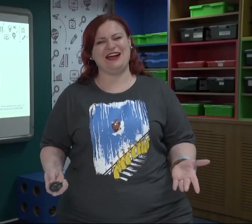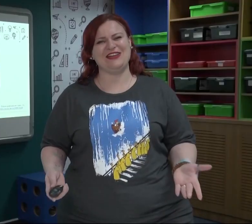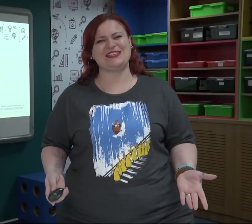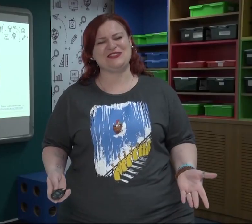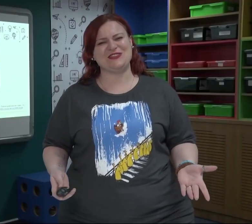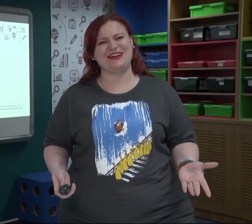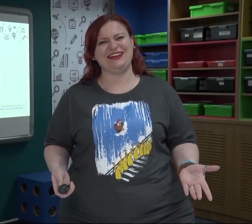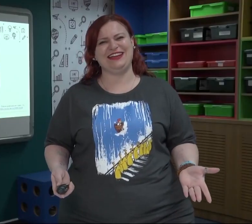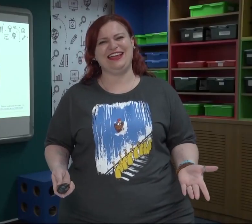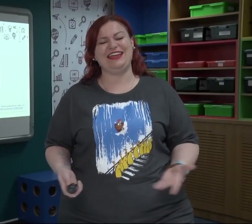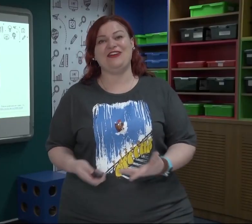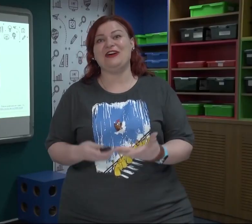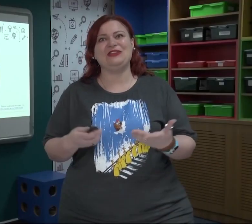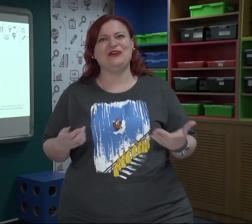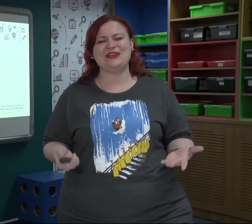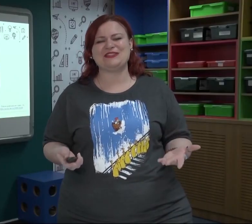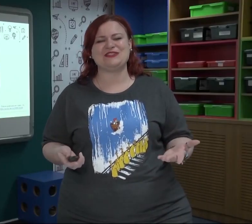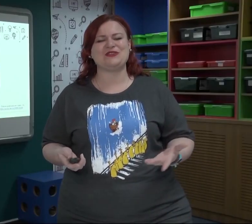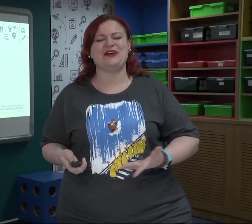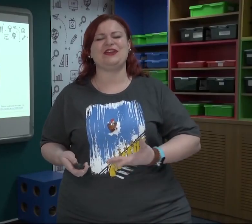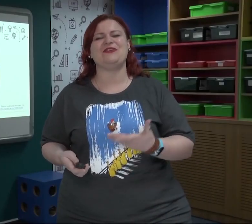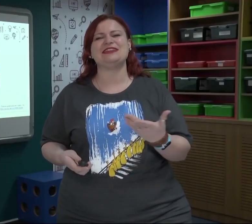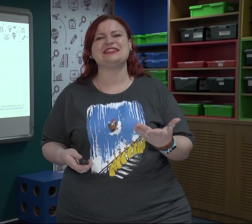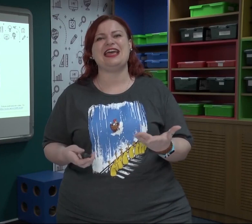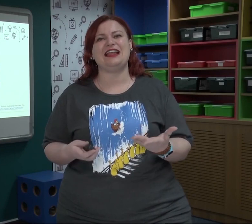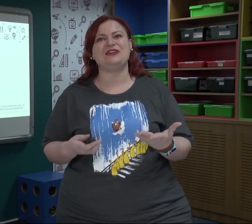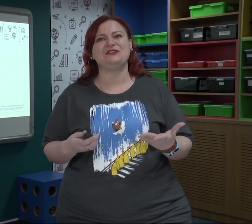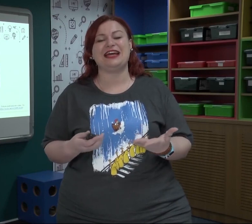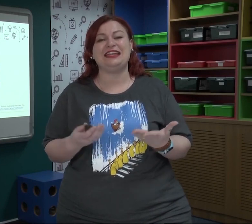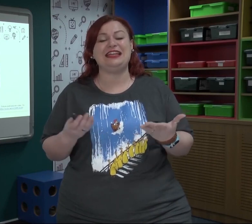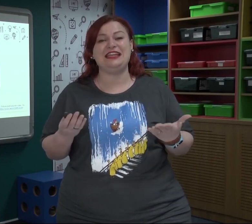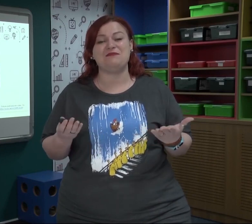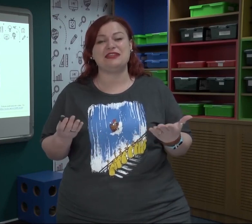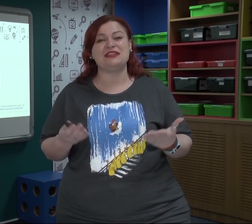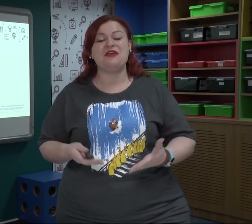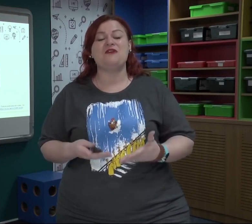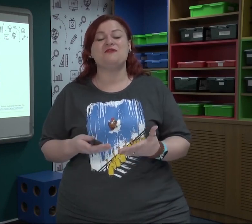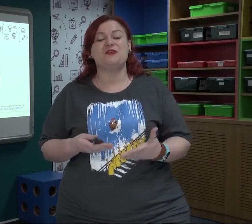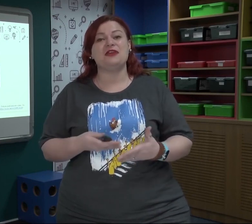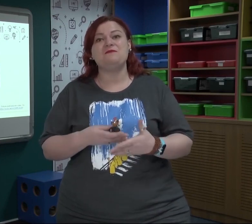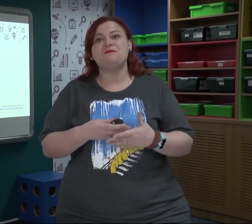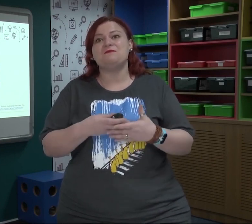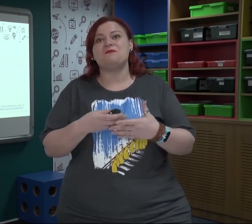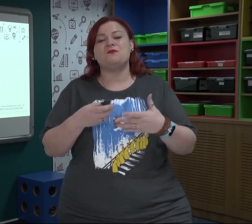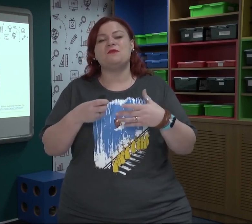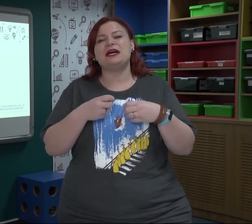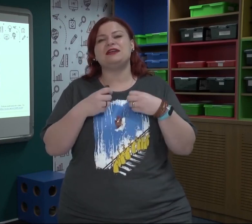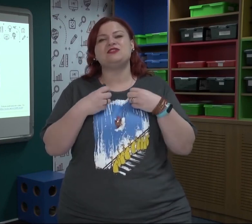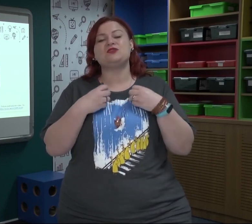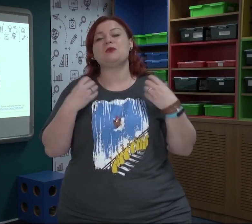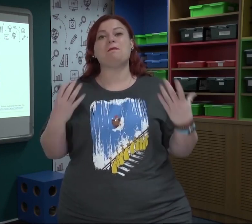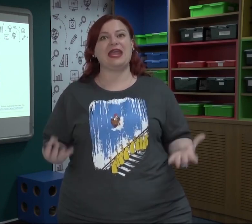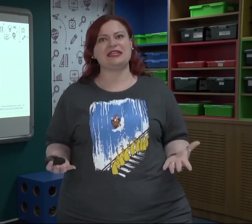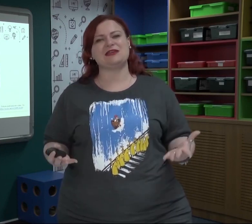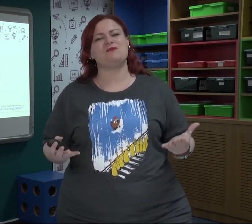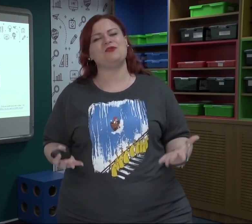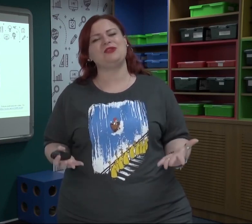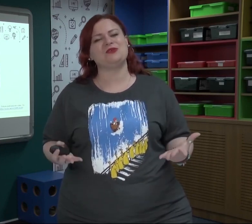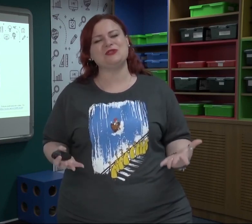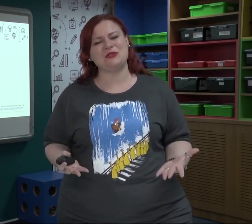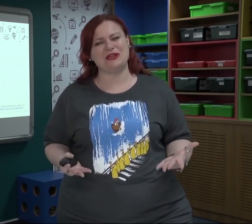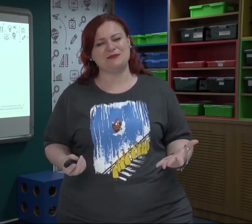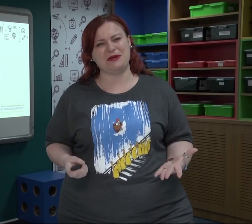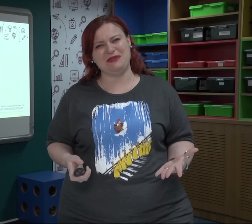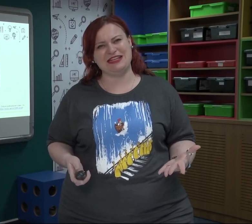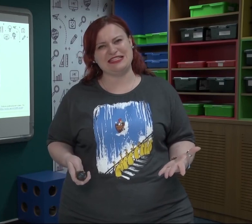Super legal essa história, né? Eu adoro essa história e conhecer ela contada em Libras foi uma surpresa